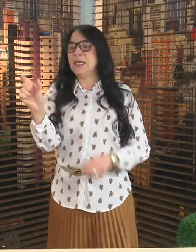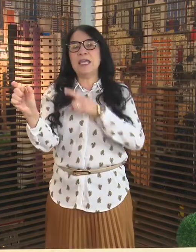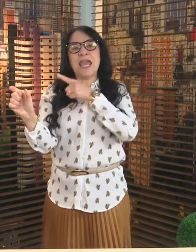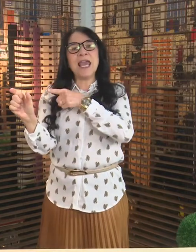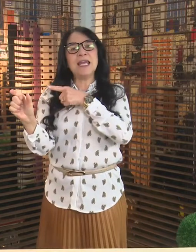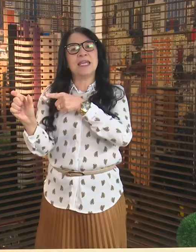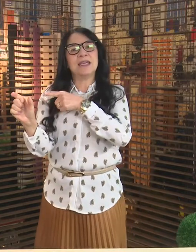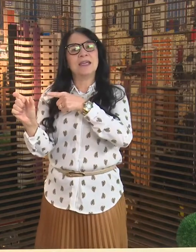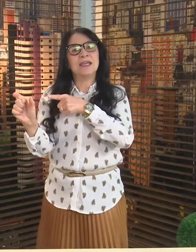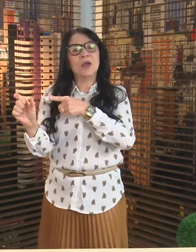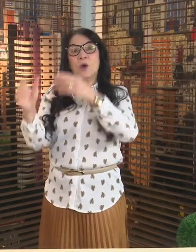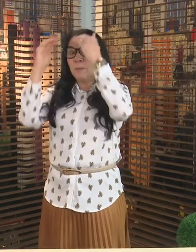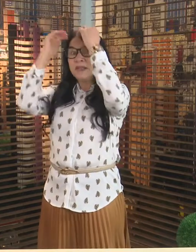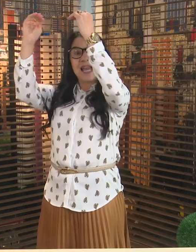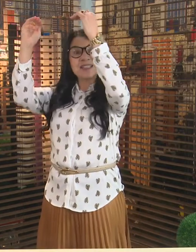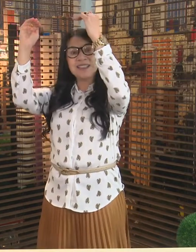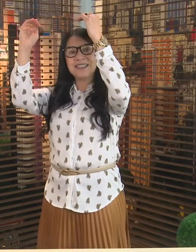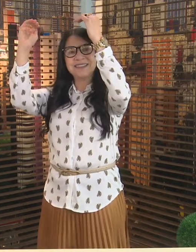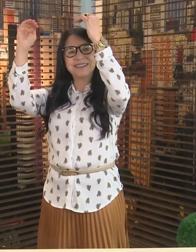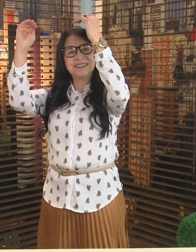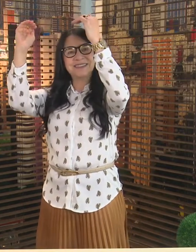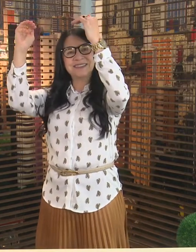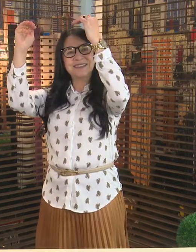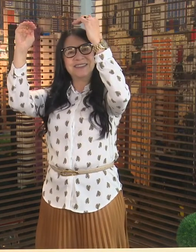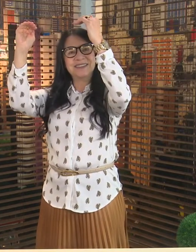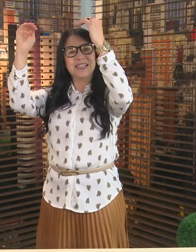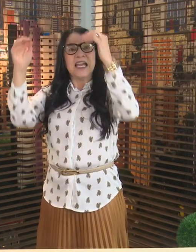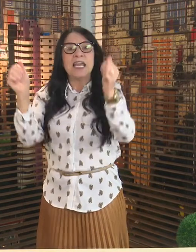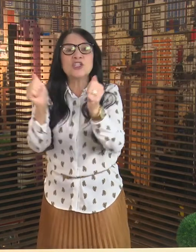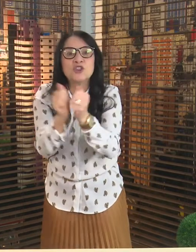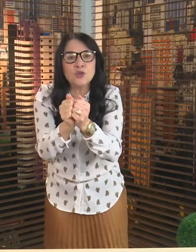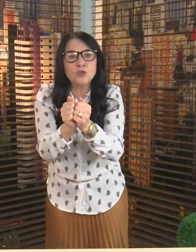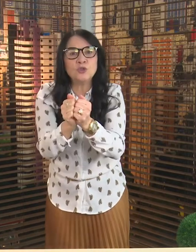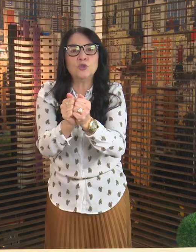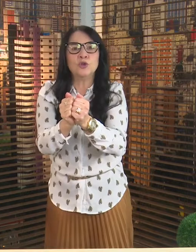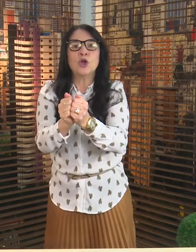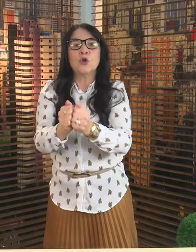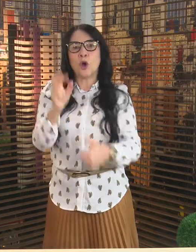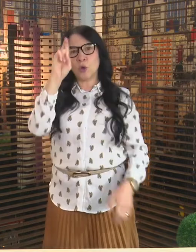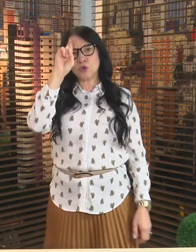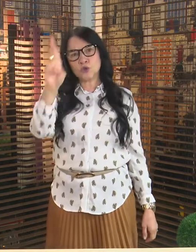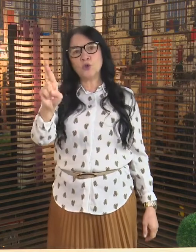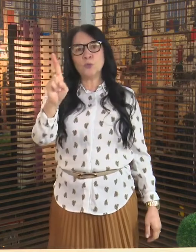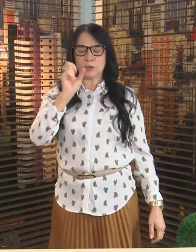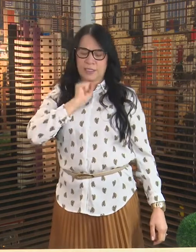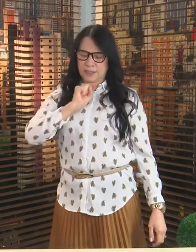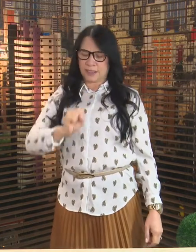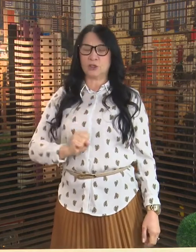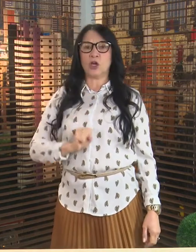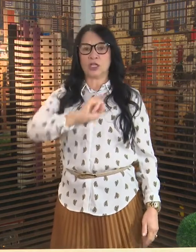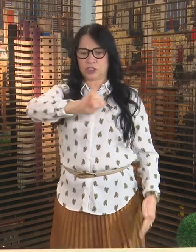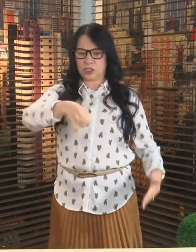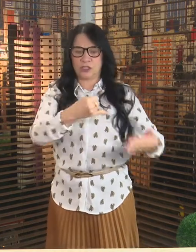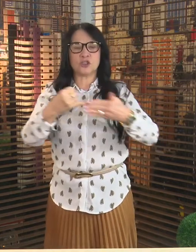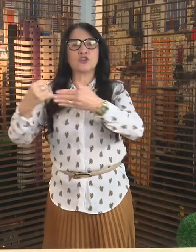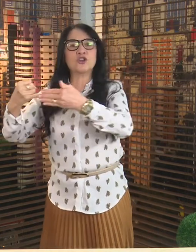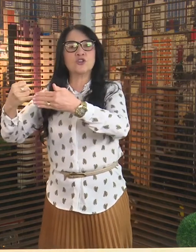e ele obedece. E junto com o sumo sacerdote